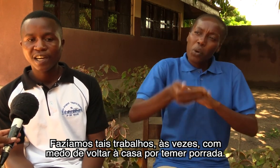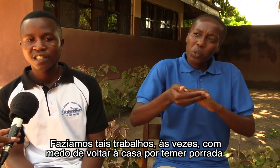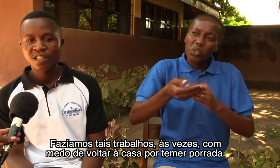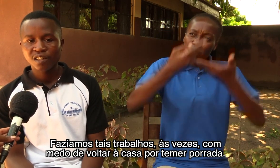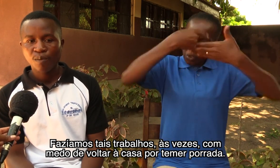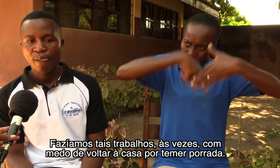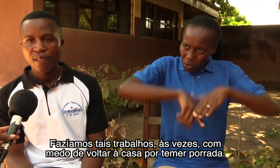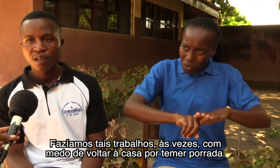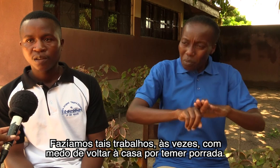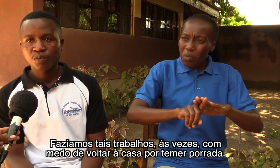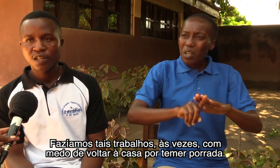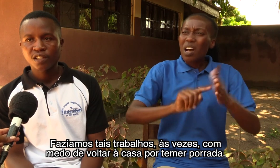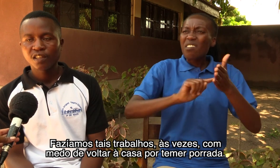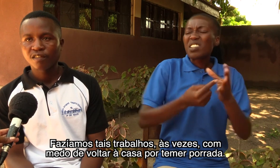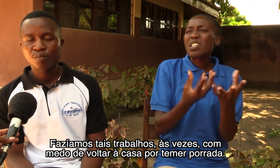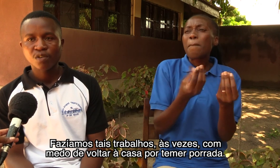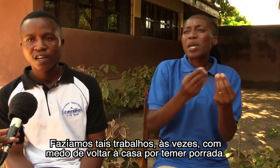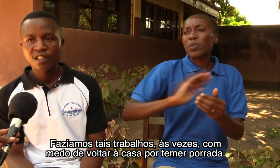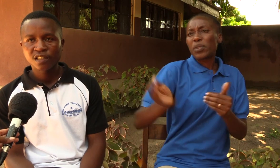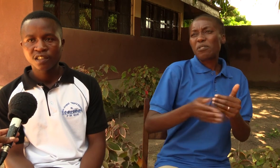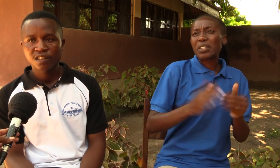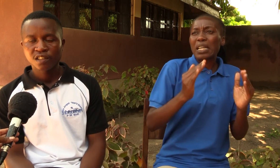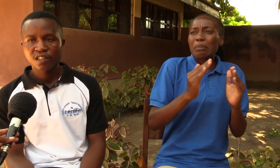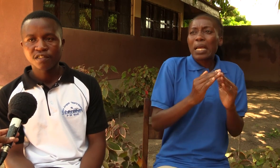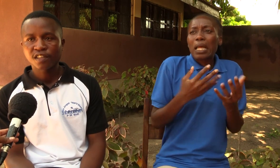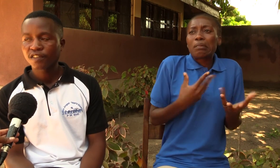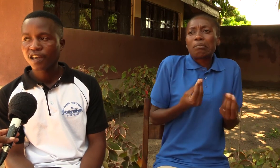voltar para casa, por causa de levar porada.